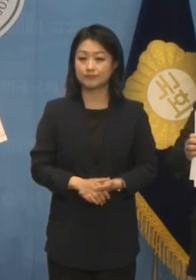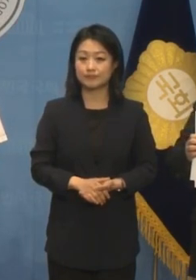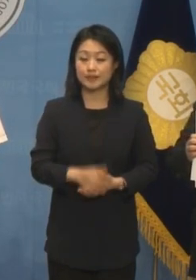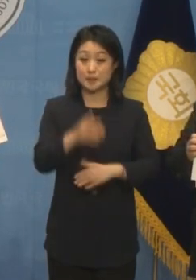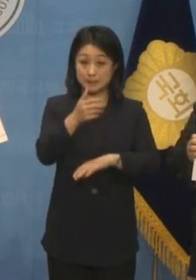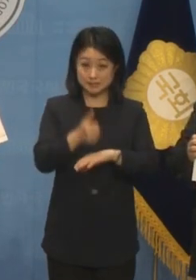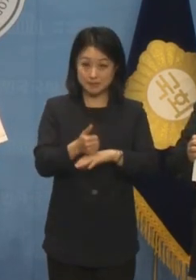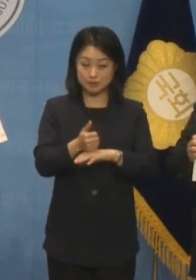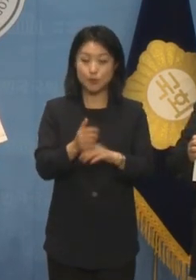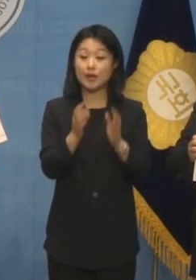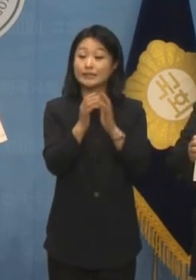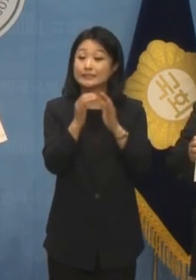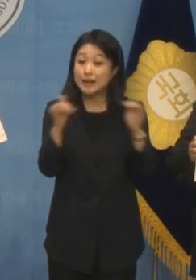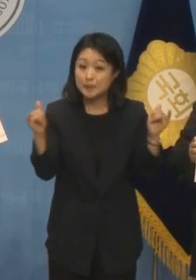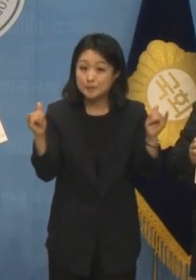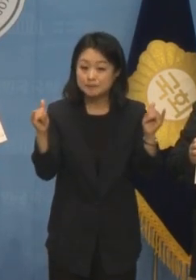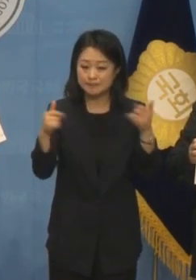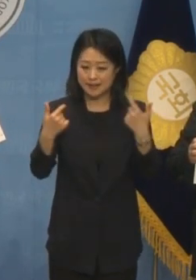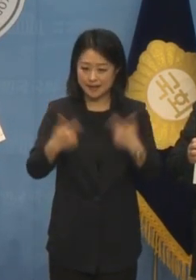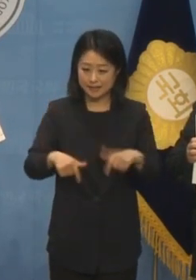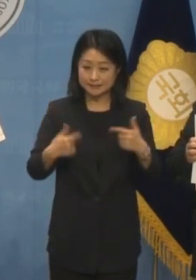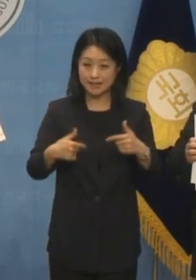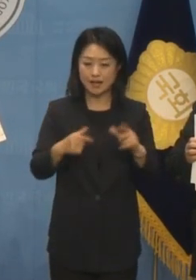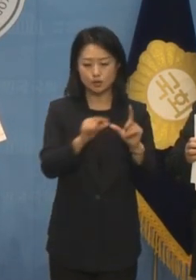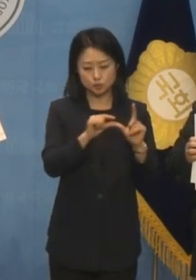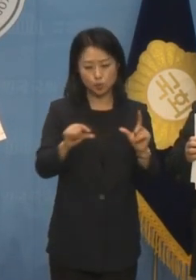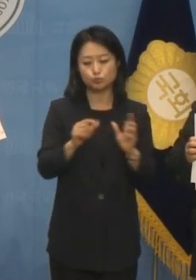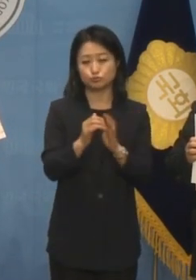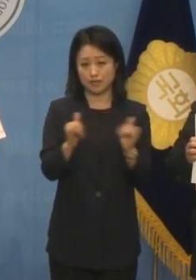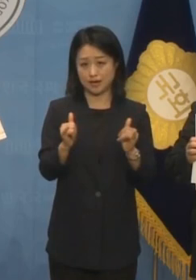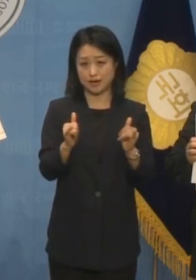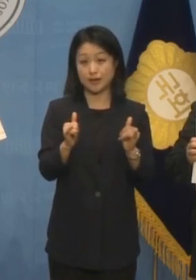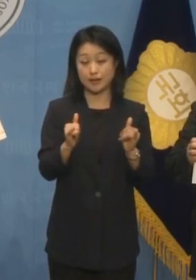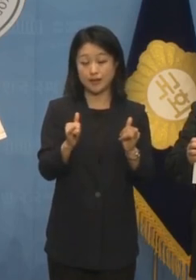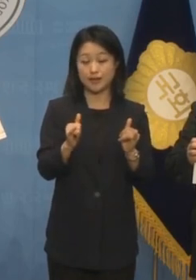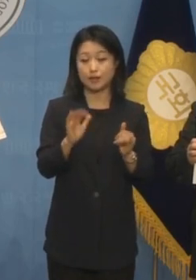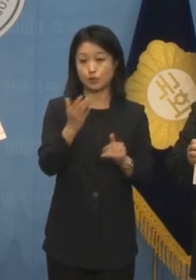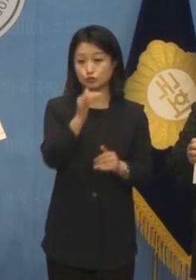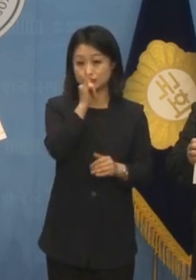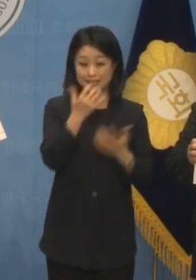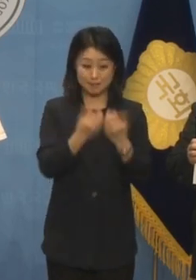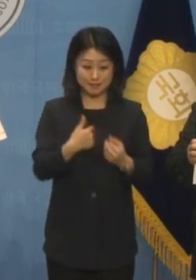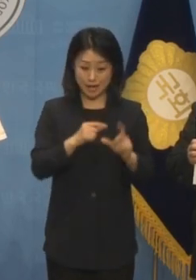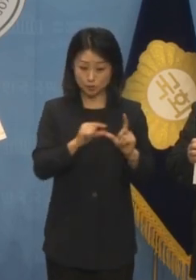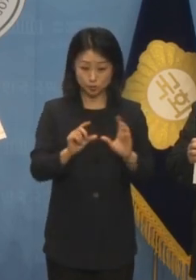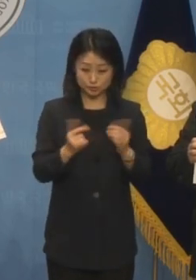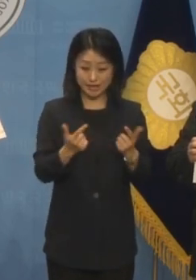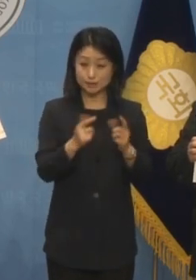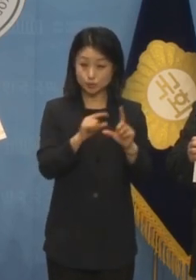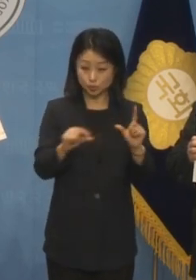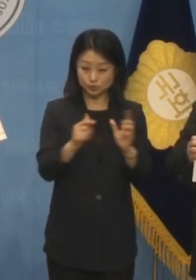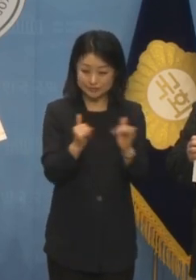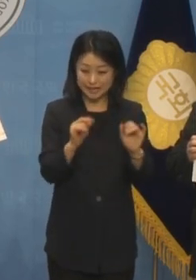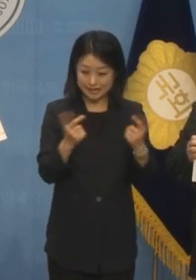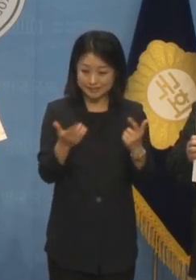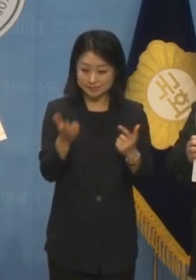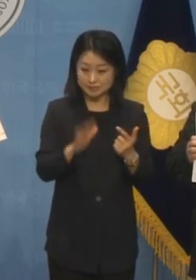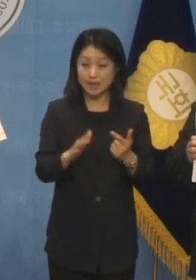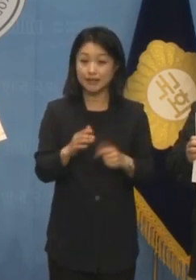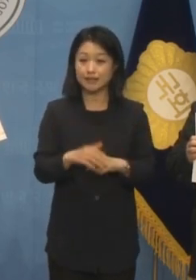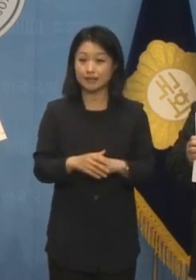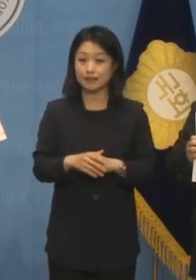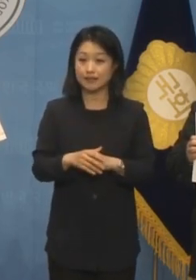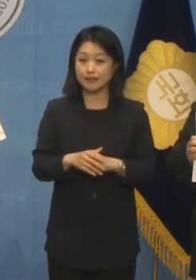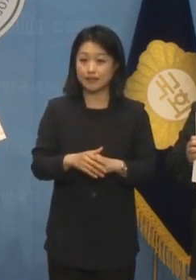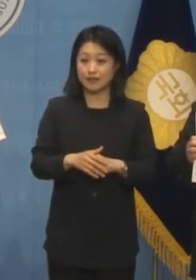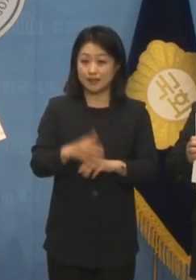마지막으로 인간은 항상 어느 순간에는 소수자가 됩니다. 당장 본인이 소수자가 아니라고 하여도 타인을 차별하면